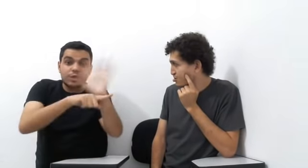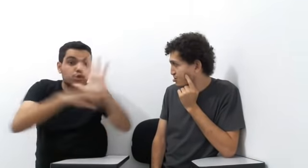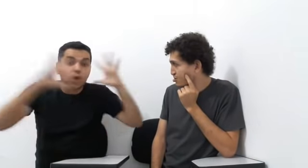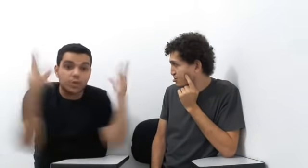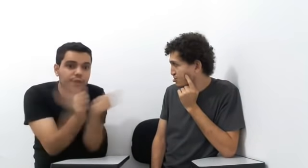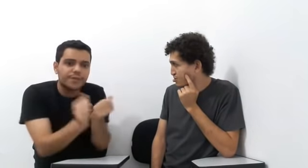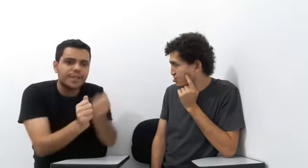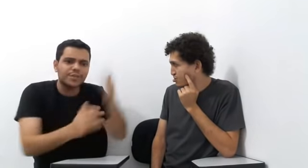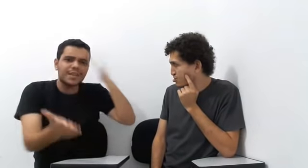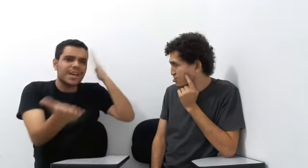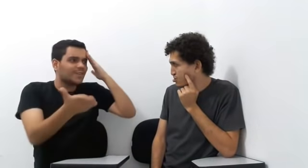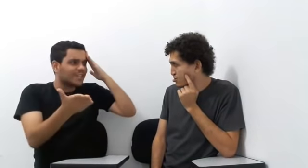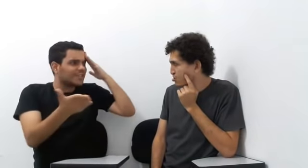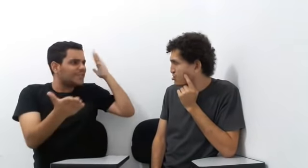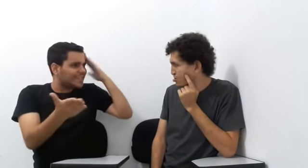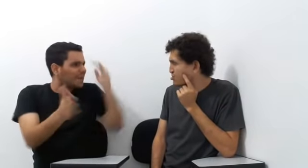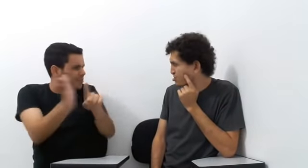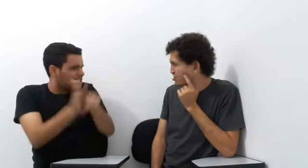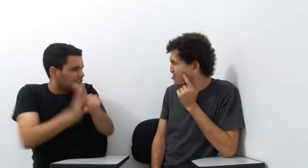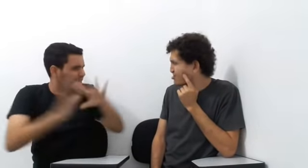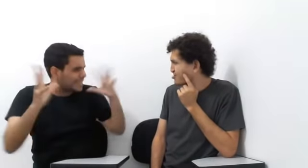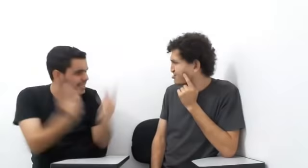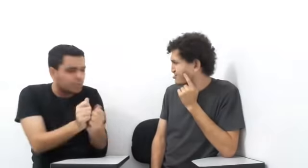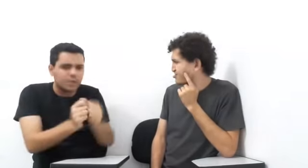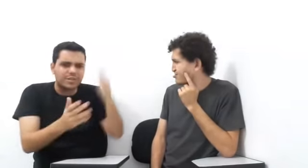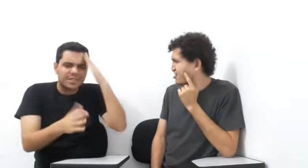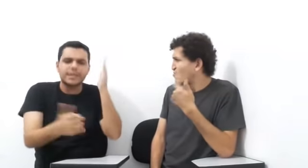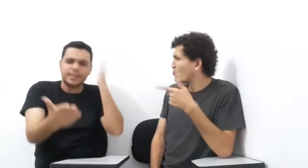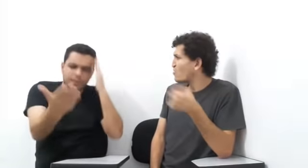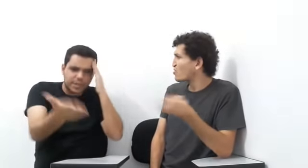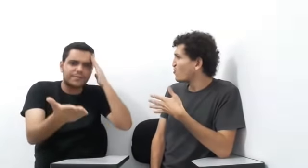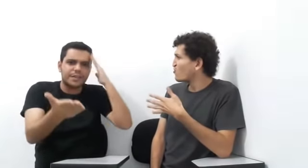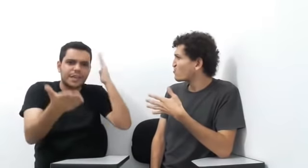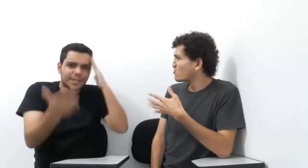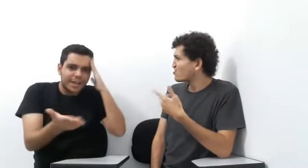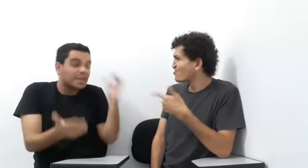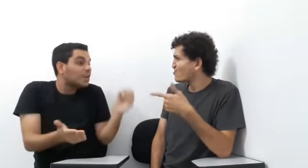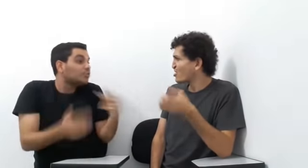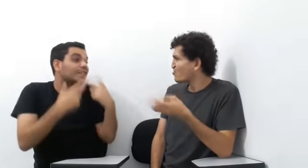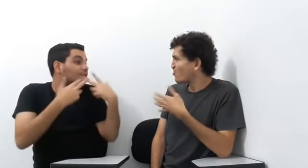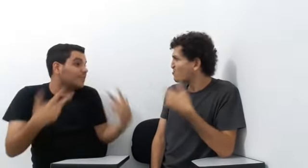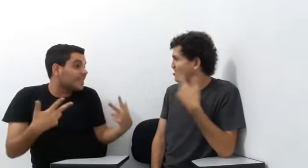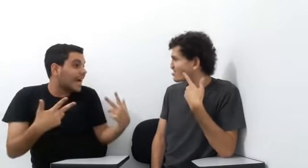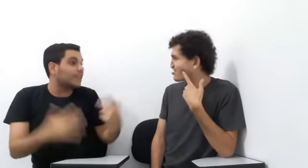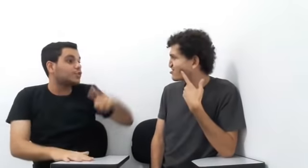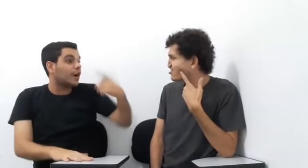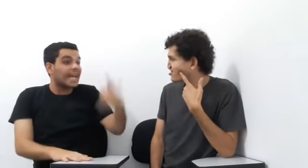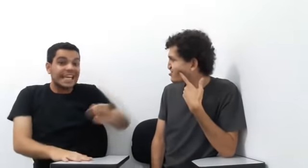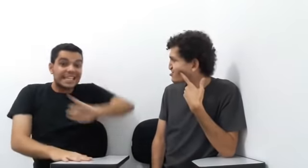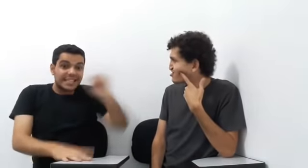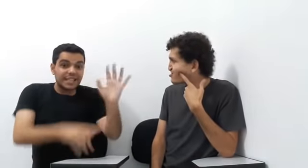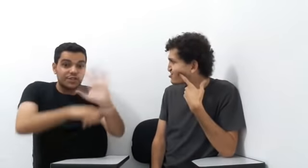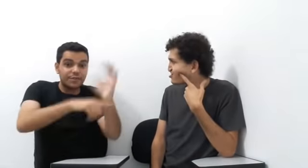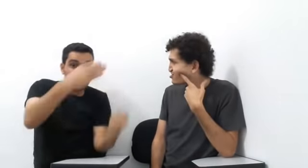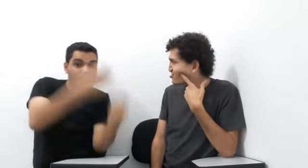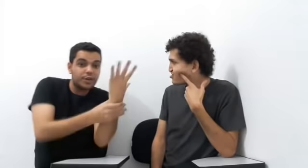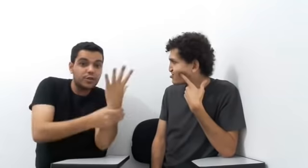todos os vídeos eu já tinha visto, sabe quando a gente pesquisa muito assim? Não, já vi, não tem novidade, só, e se tiver um vídeo